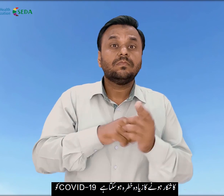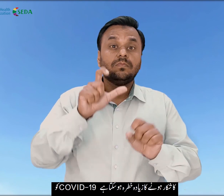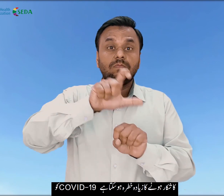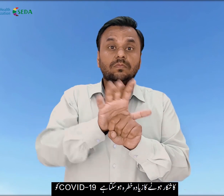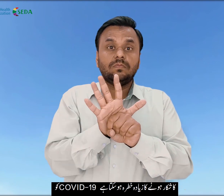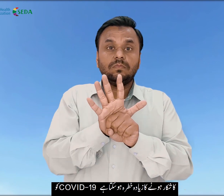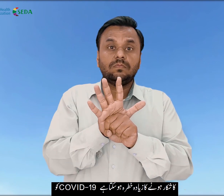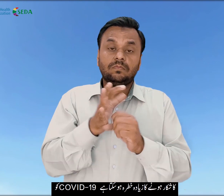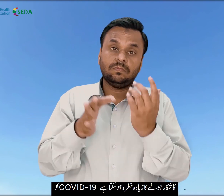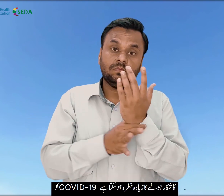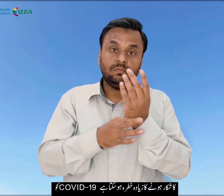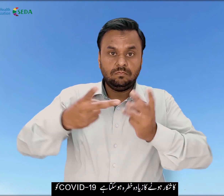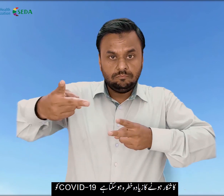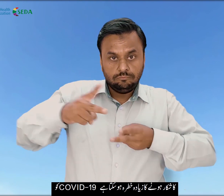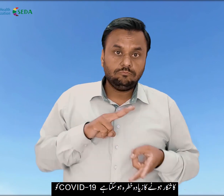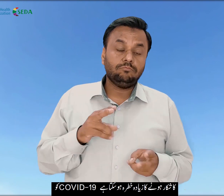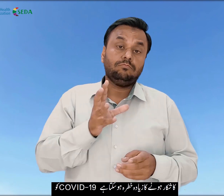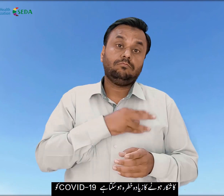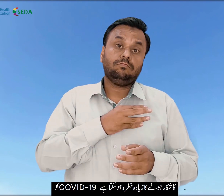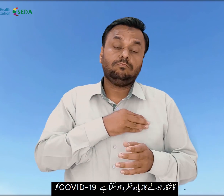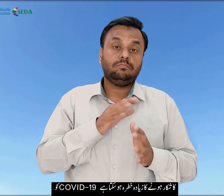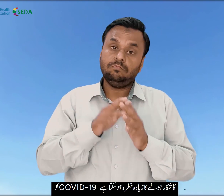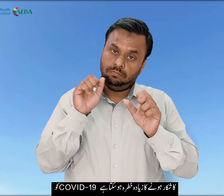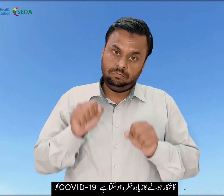کا شکار ہونے کا زیادہ خطرہ ہو سکتا ہے۔